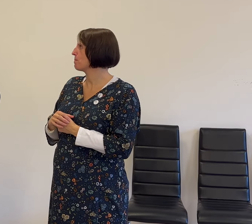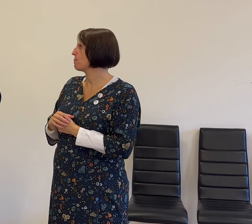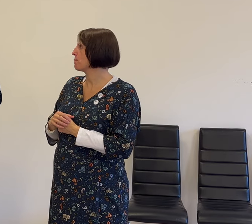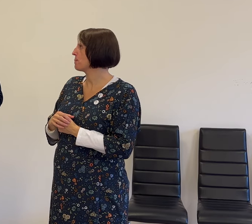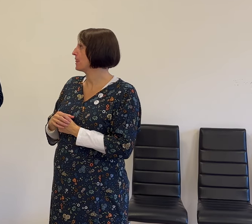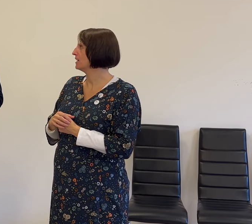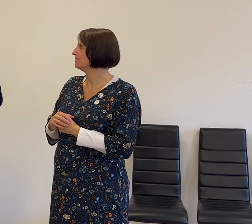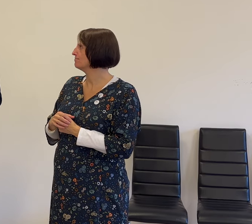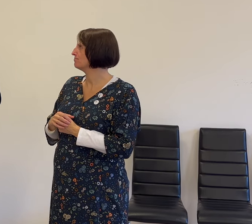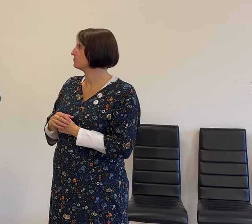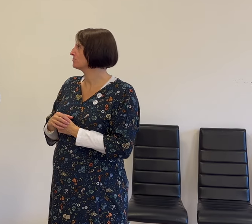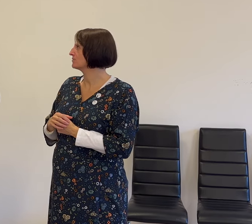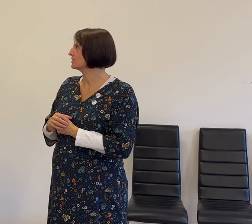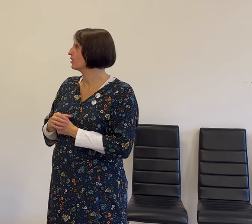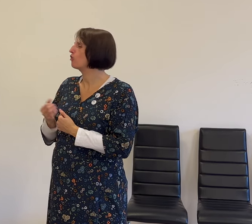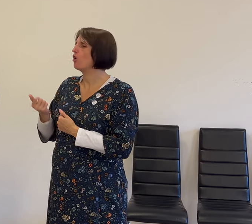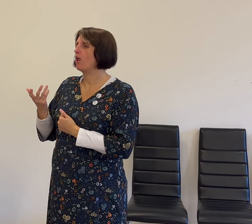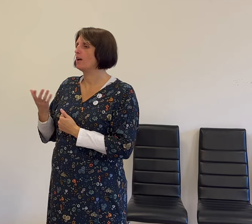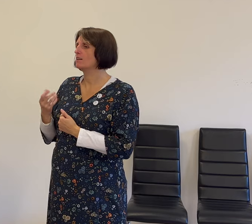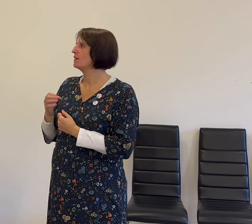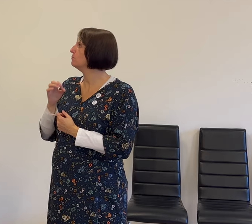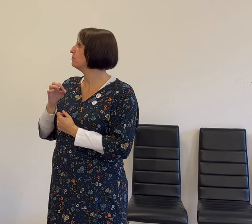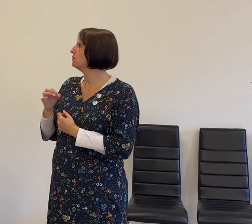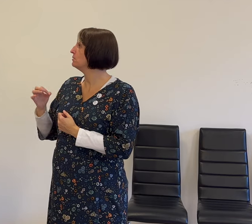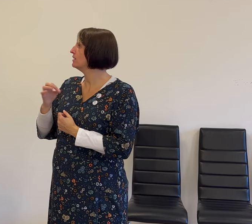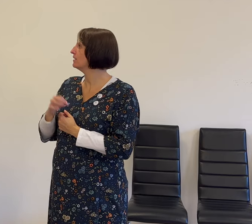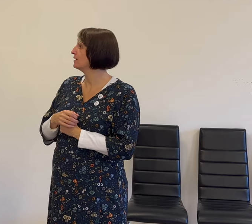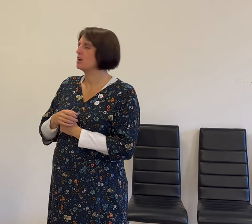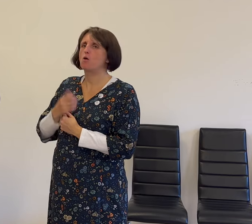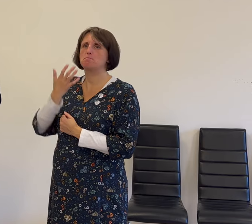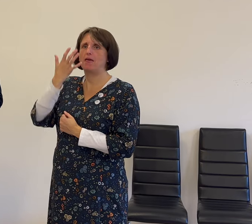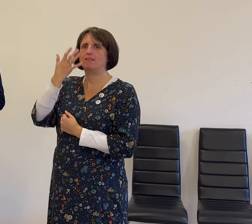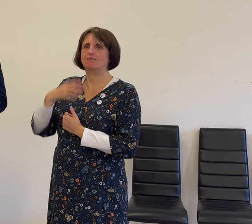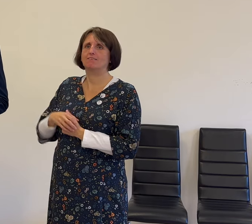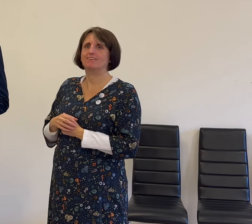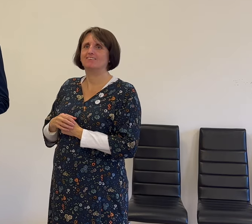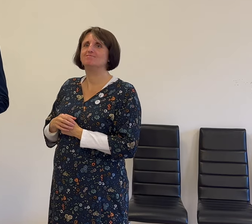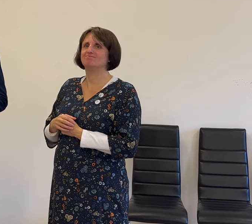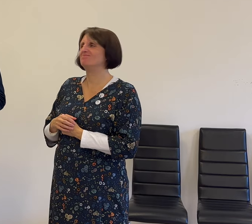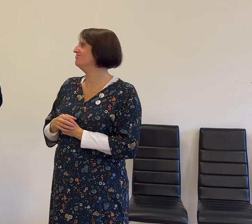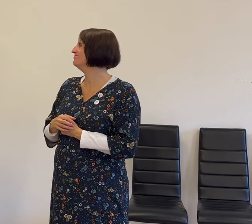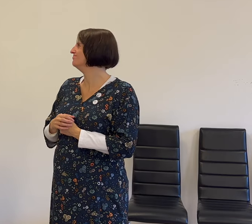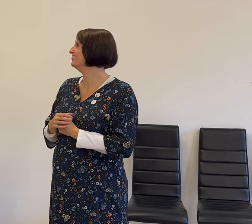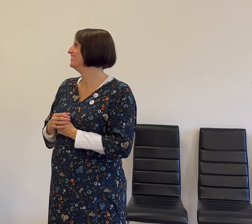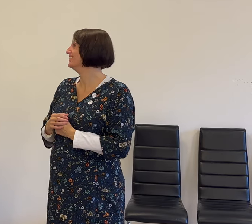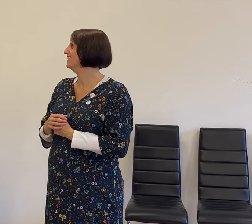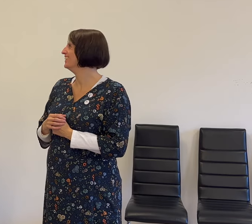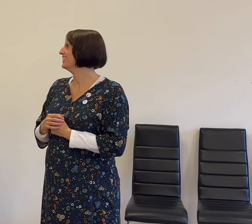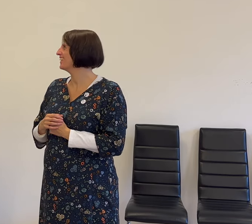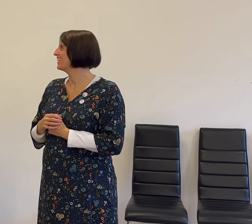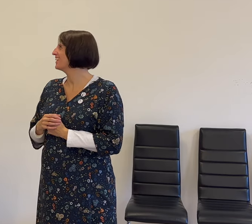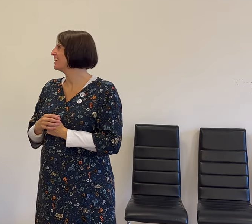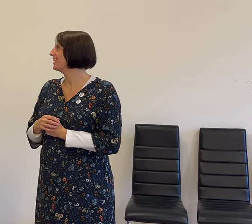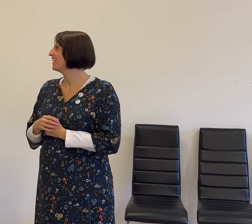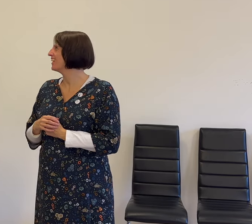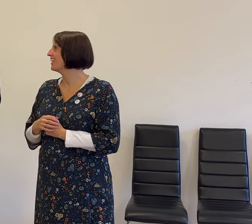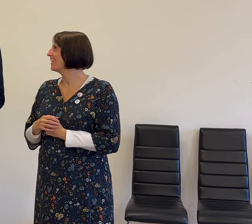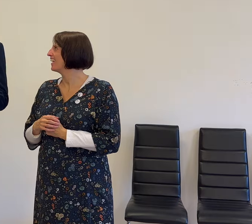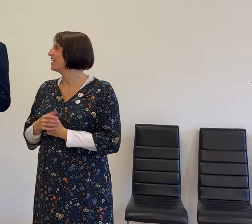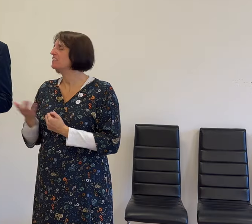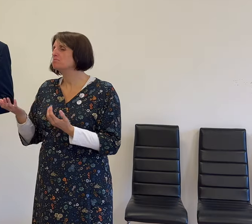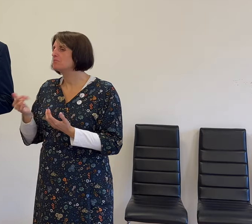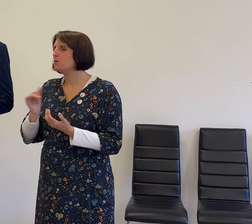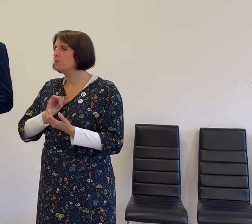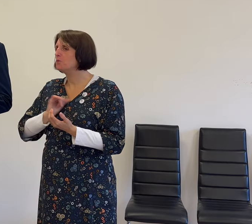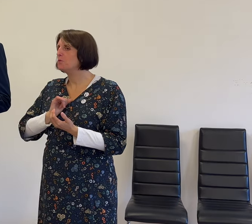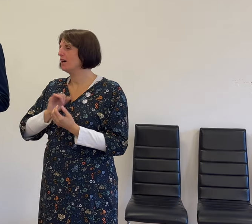Netušíte, kolik si vybral oblásku? Pět, ano. No a si můžeme říct, že to je zase nějaký detail, ale k čemu nám